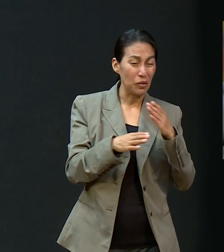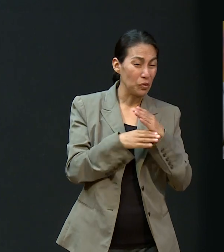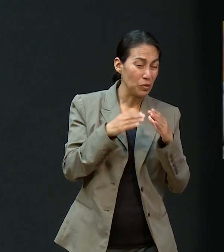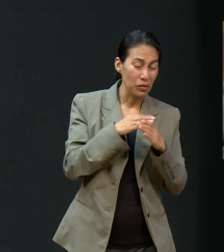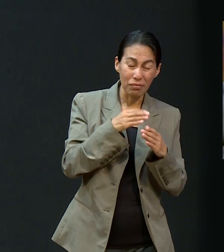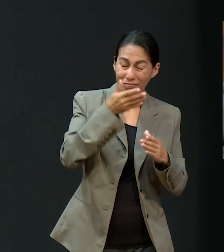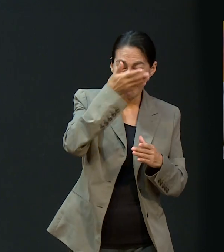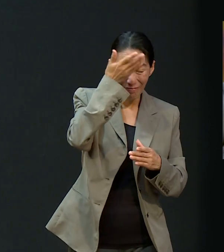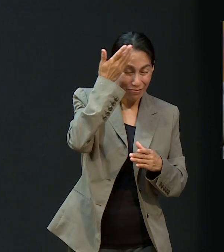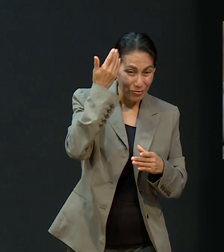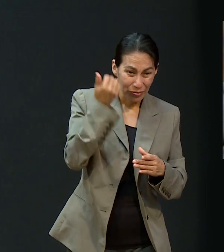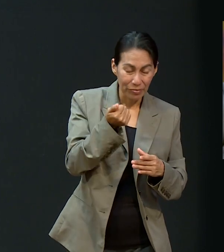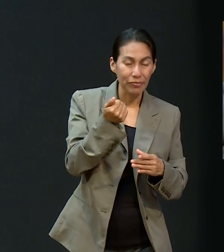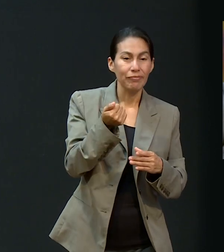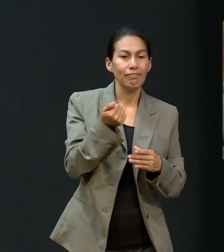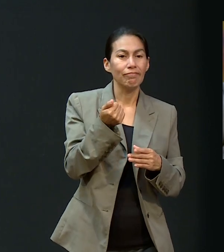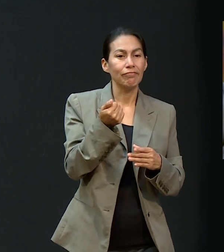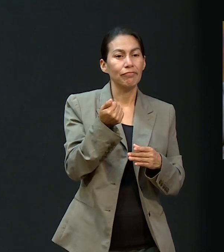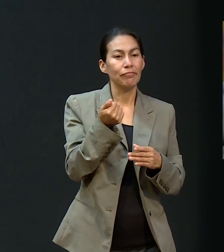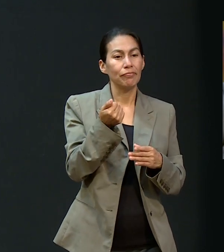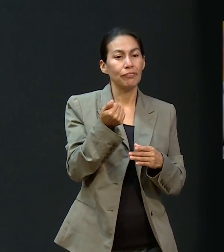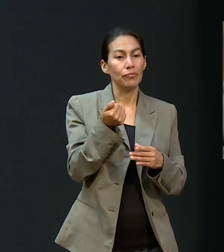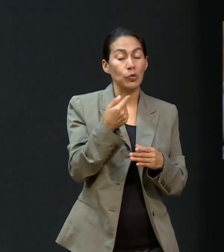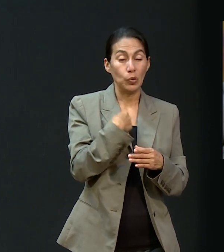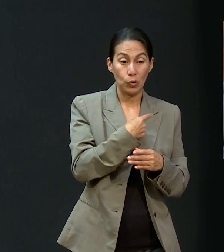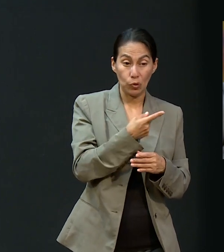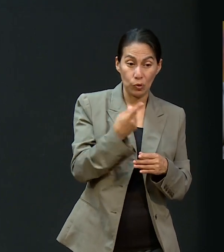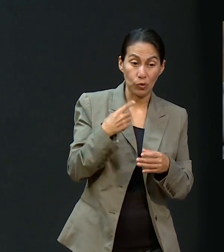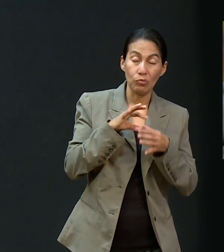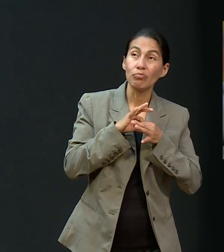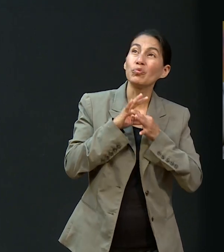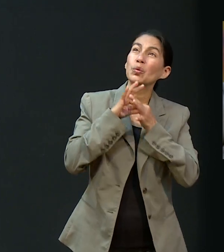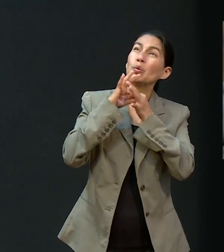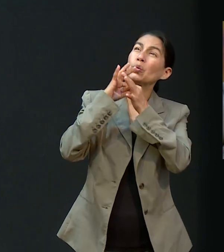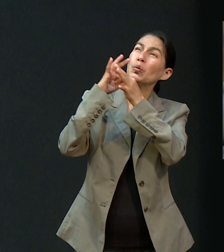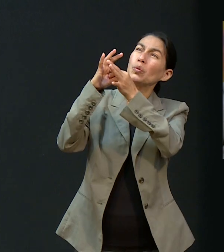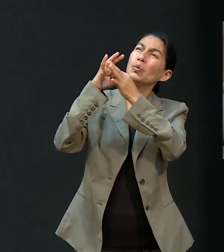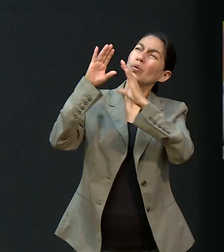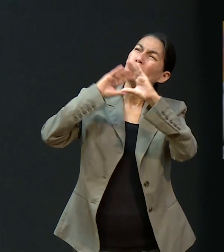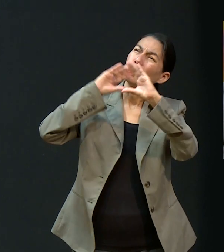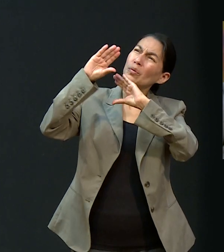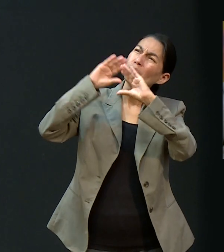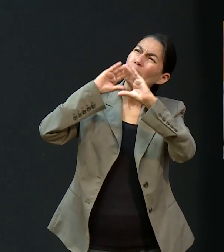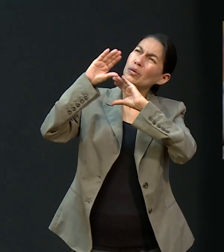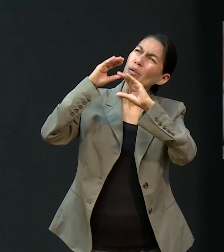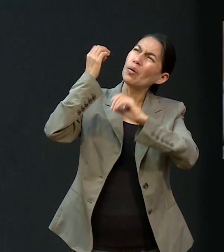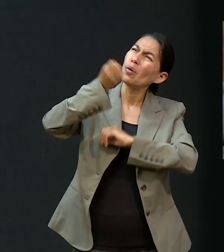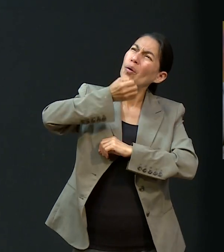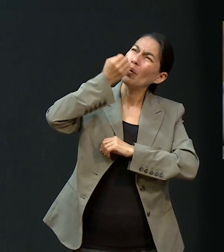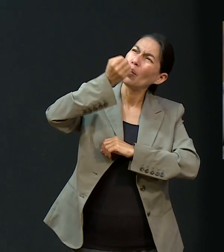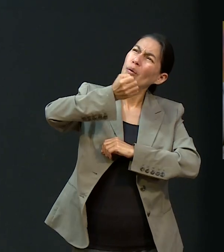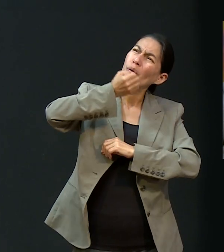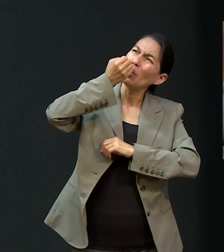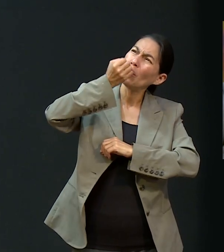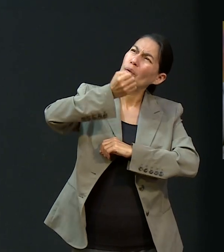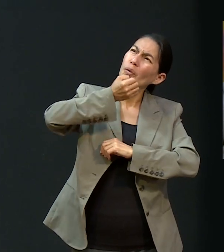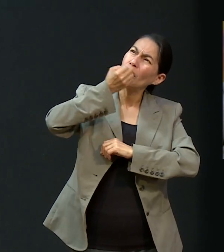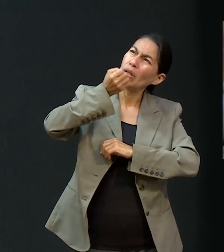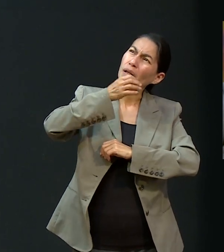aquello que es desconocido todavía para nosotros, si nosotros nos mantenemos en comunión con Dios y tenemos